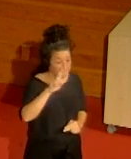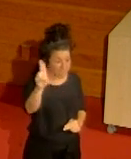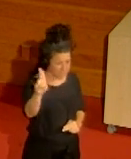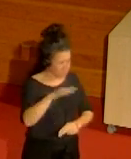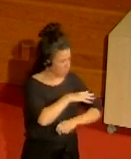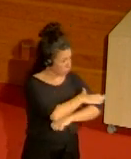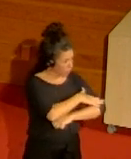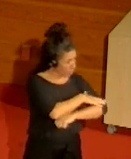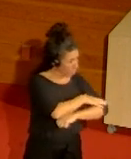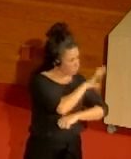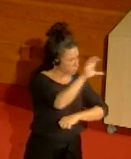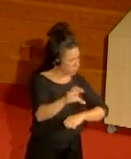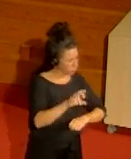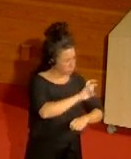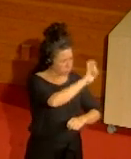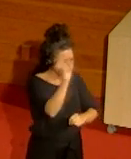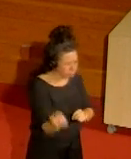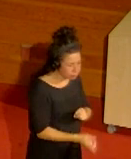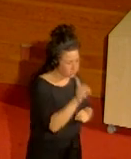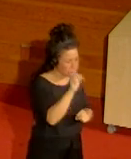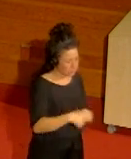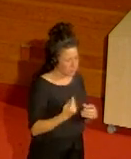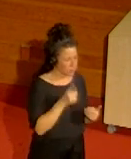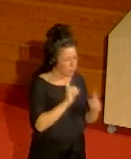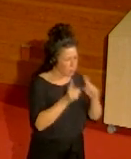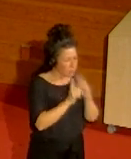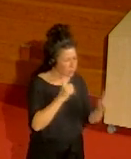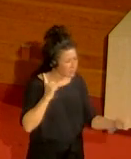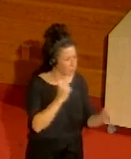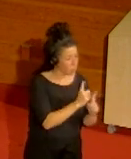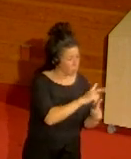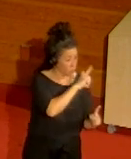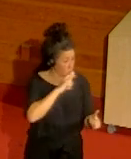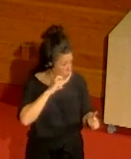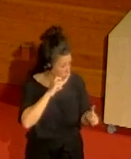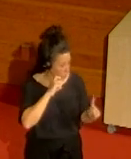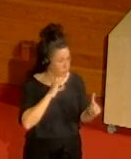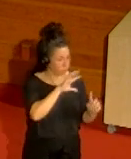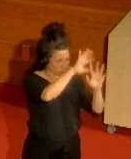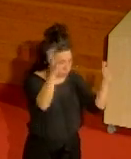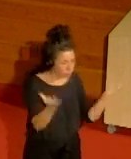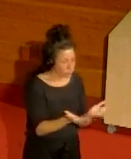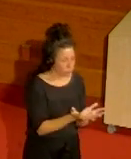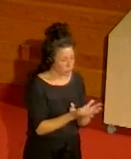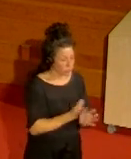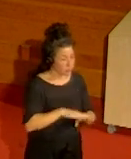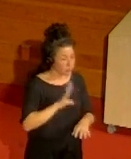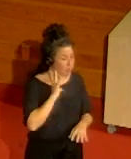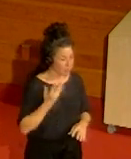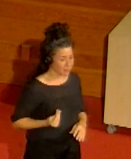gobernando en varios países y muchas protestas antisemitas en el mundo y para los palestinos es la naka